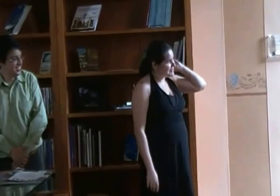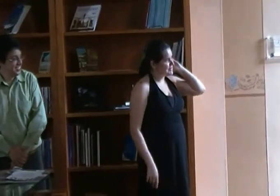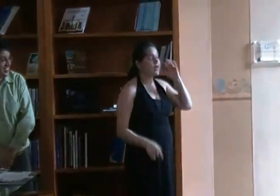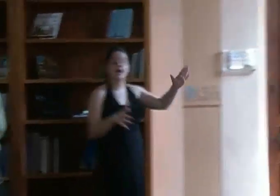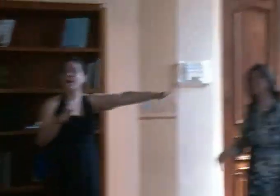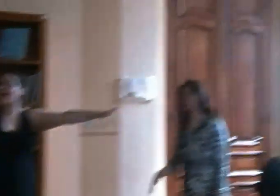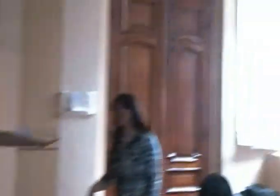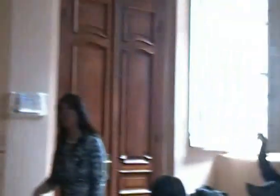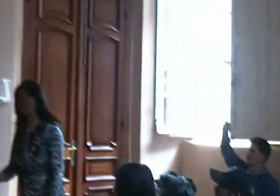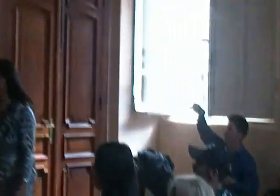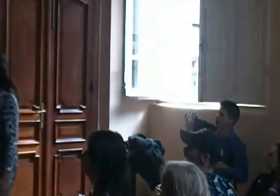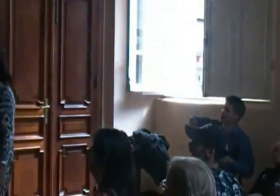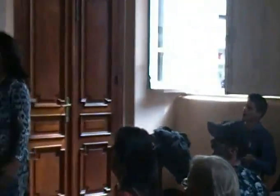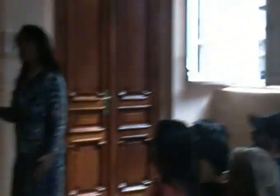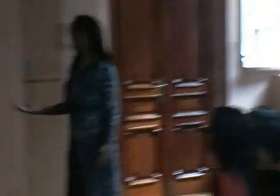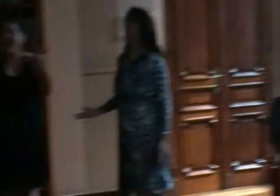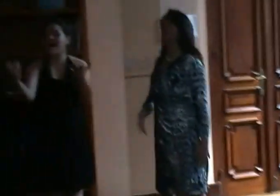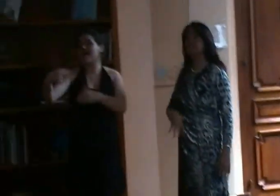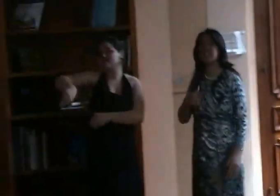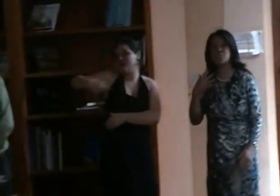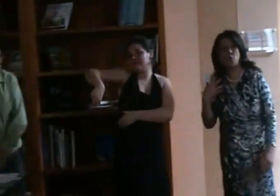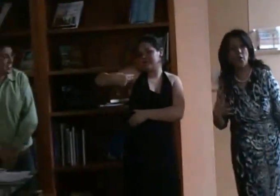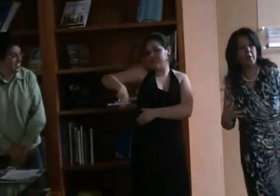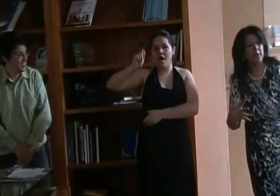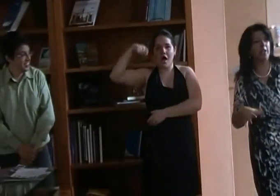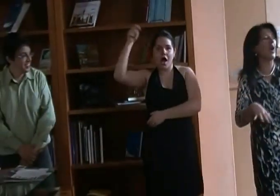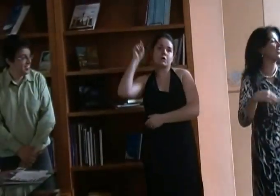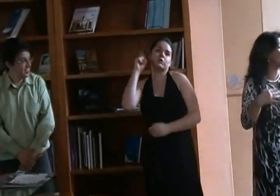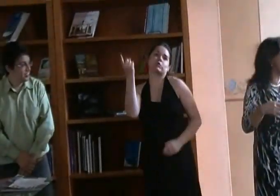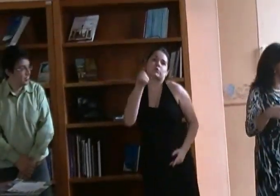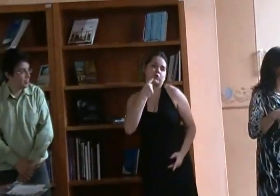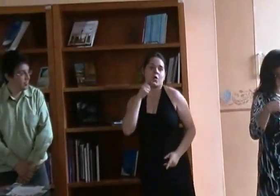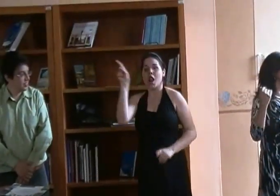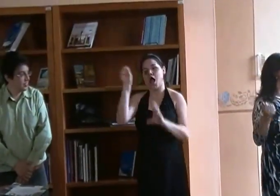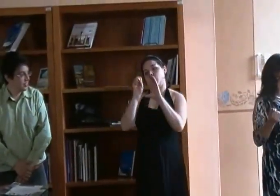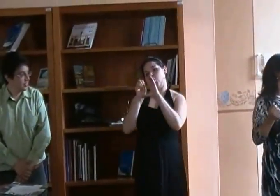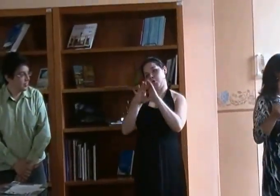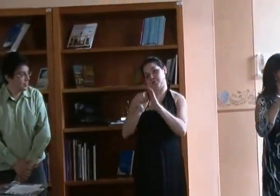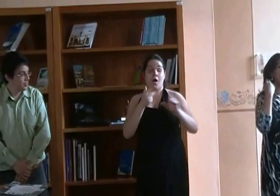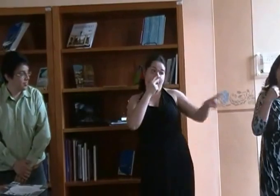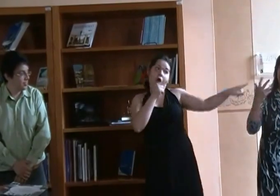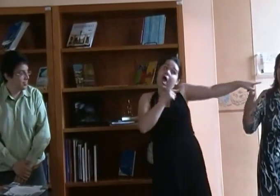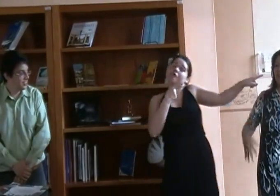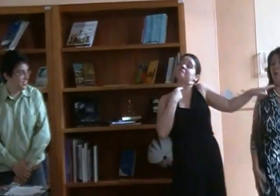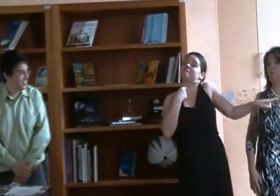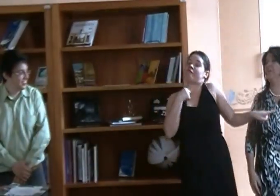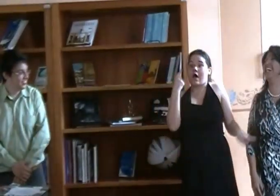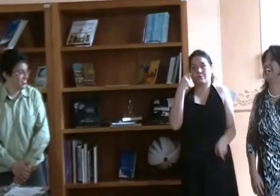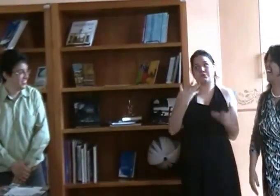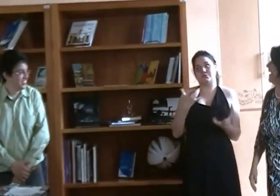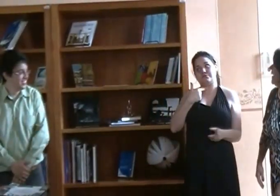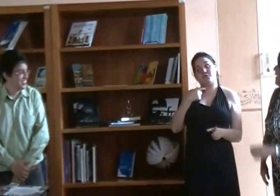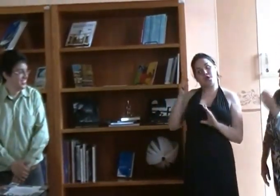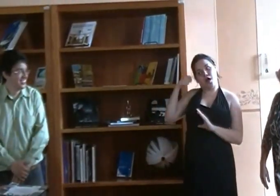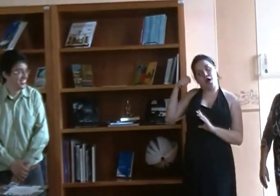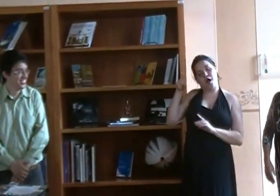O Bruno é um artista na novela da Globo, mas isso eu acho que ele quer ser uma cor lá da Globo.